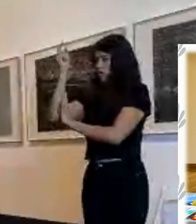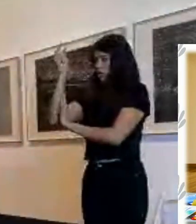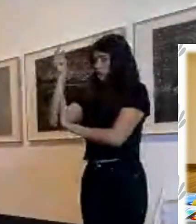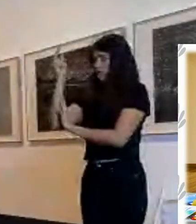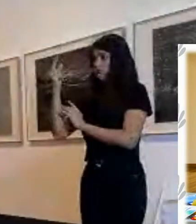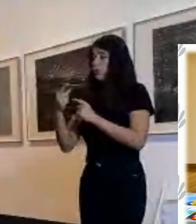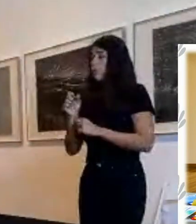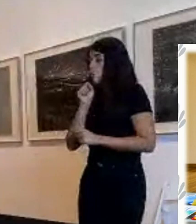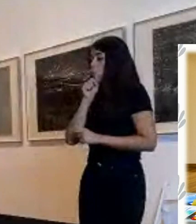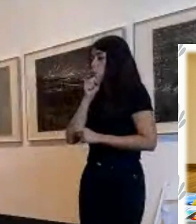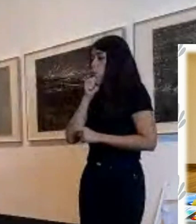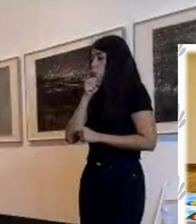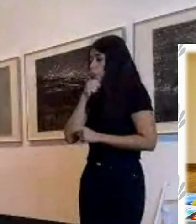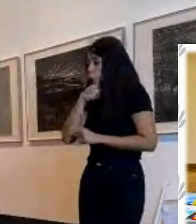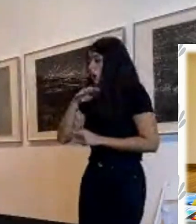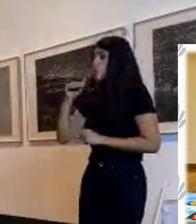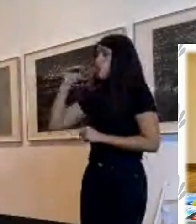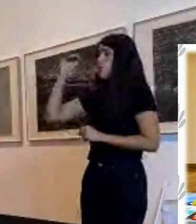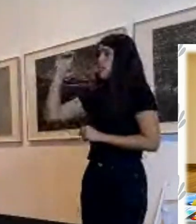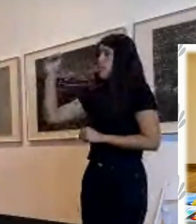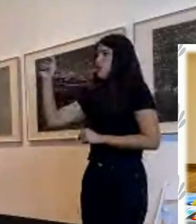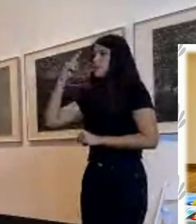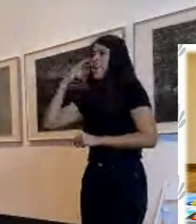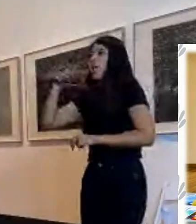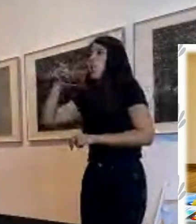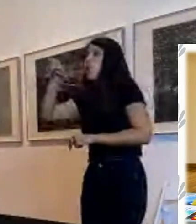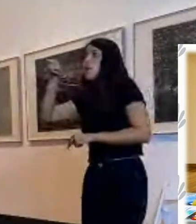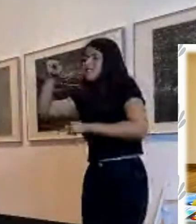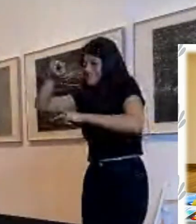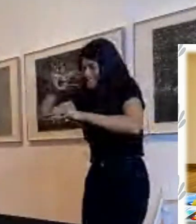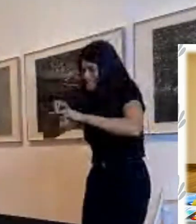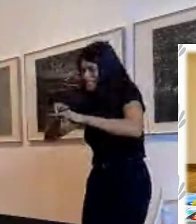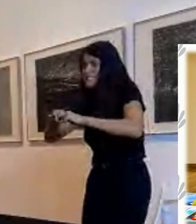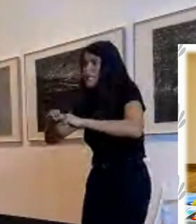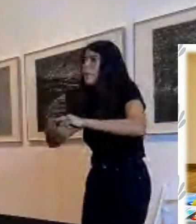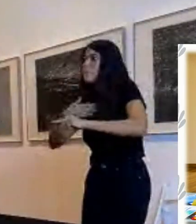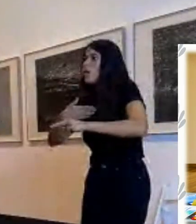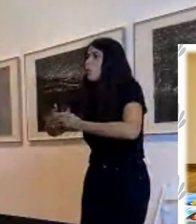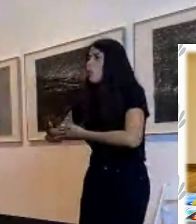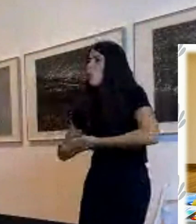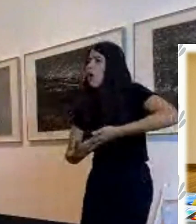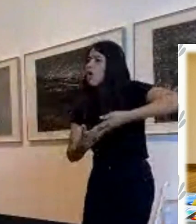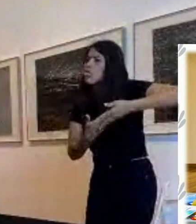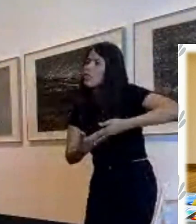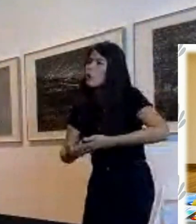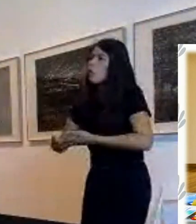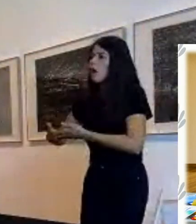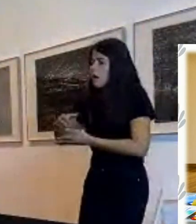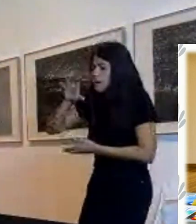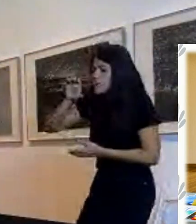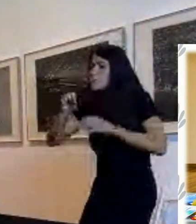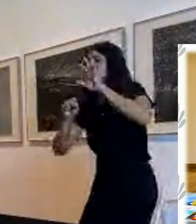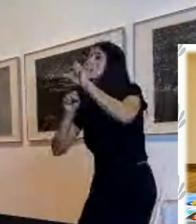un adulto mayor encontraba que era la silla que había tenido cuando era guagua en la que se subía para mirar por